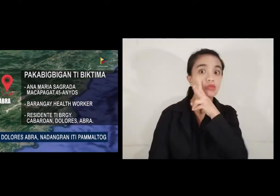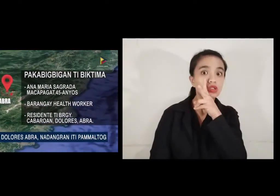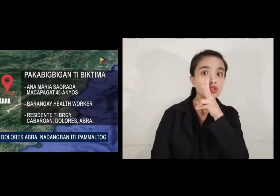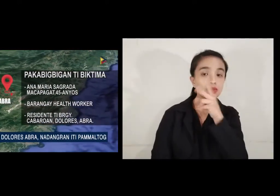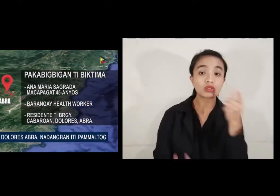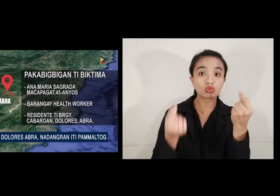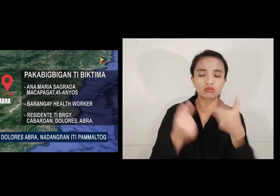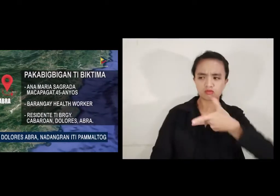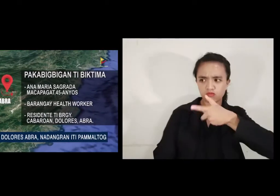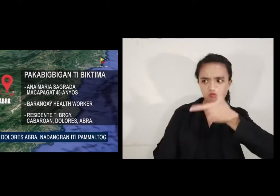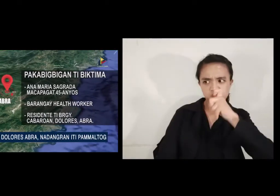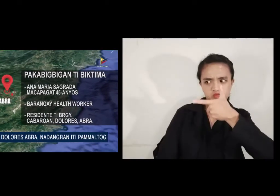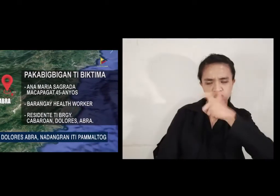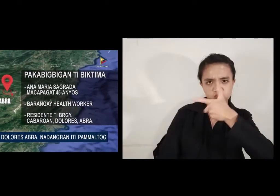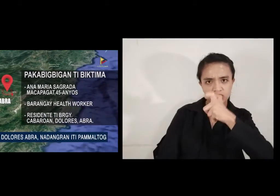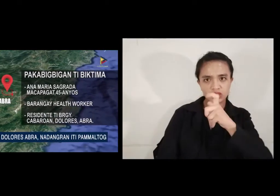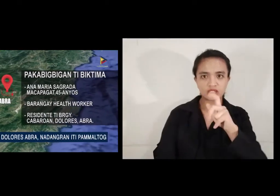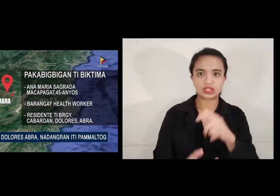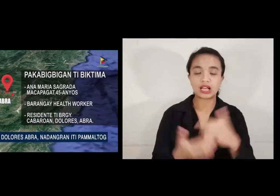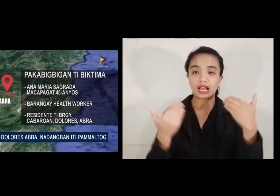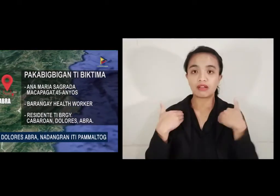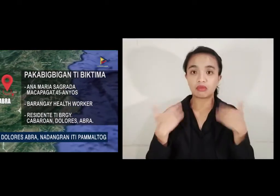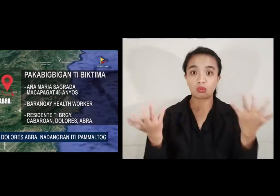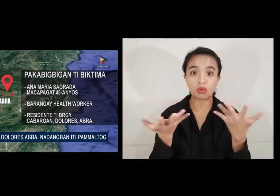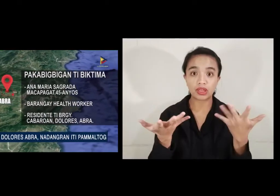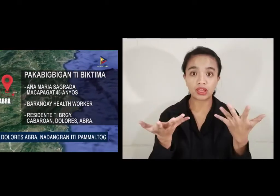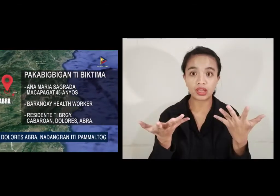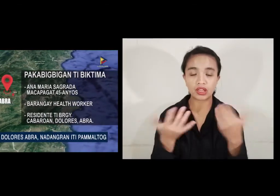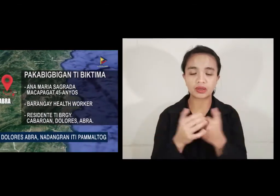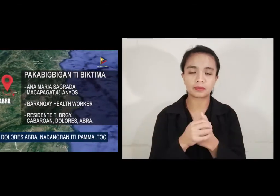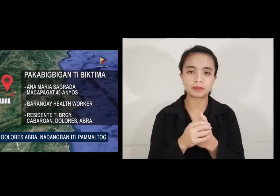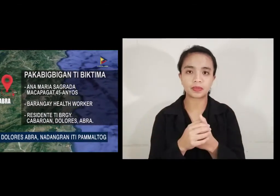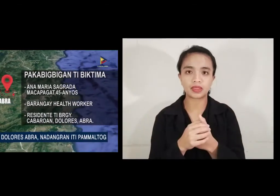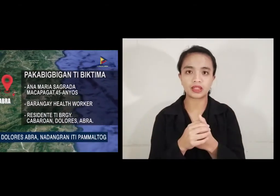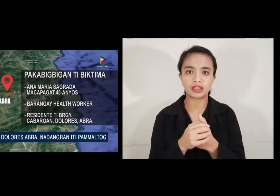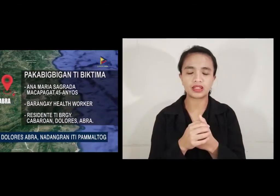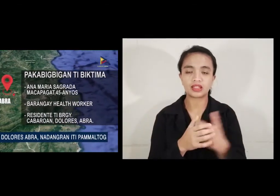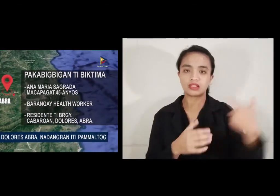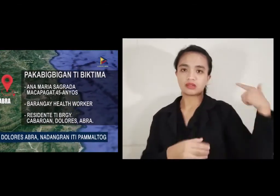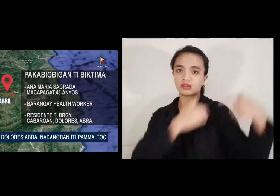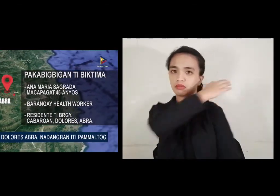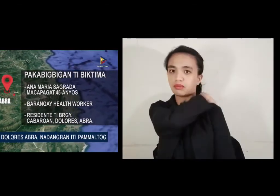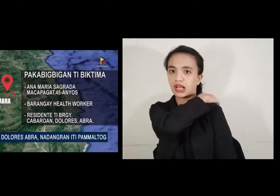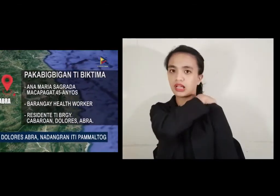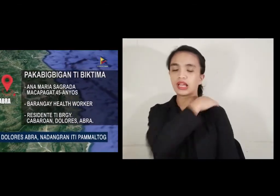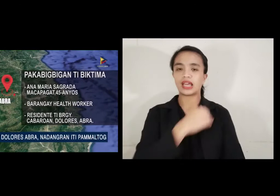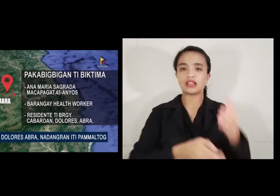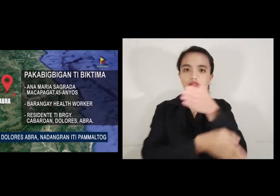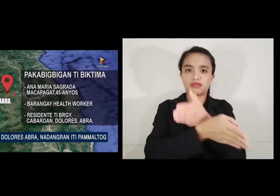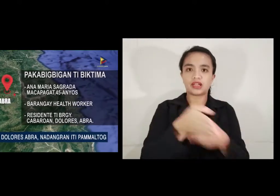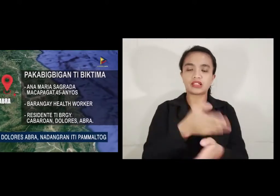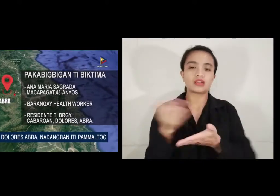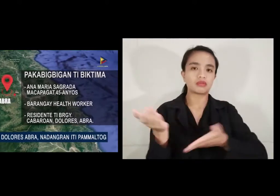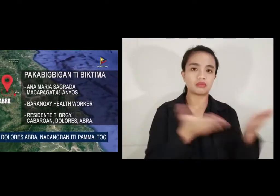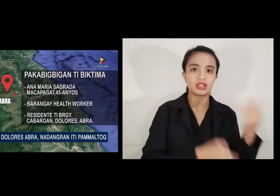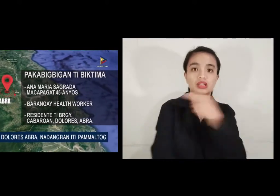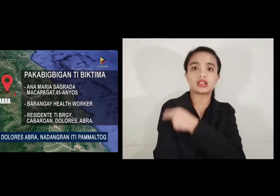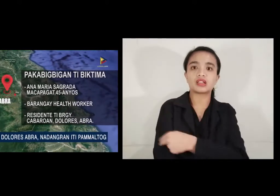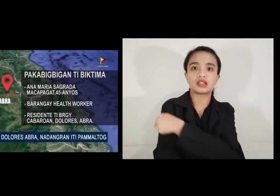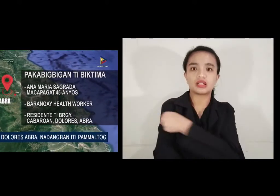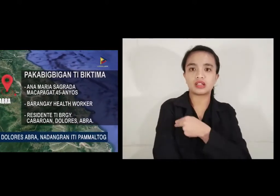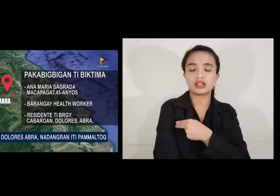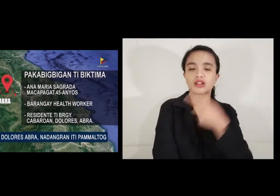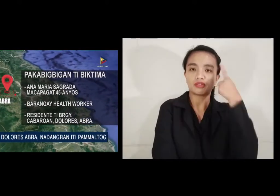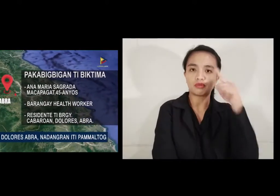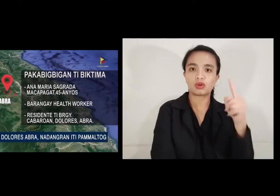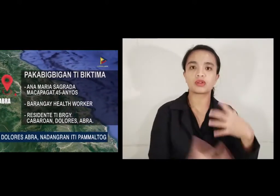suspect. Nagsagrap ti biktima iti tama ti bala ti paltog iti likod ken saka na. Naitaray ti biktima at ospital